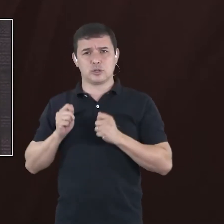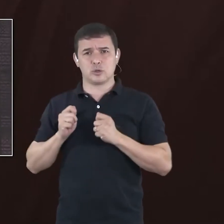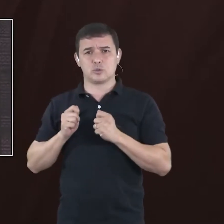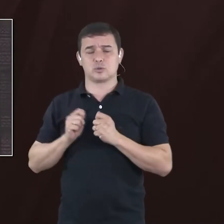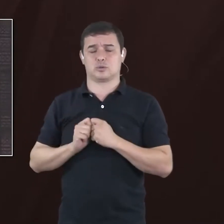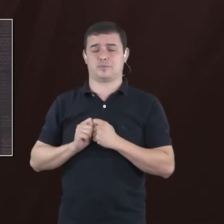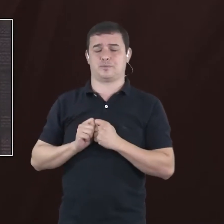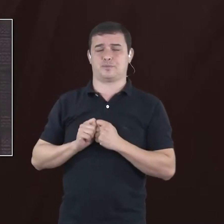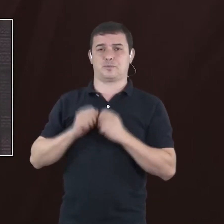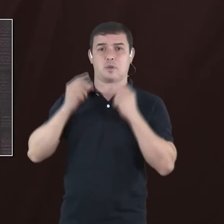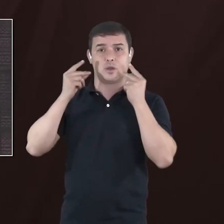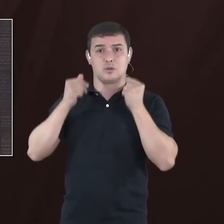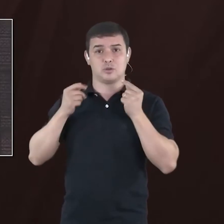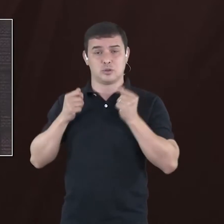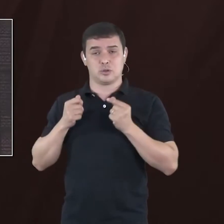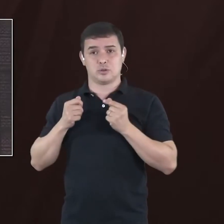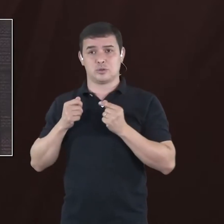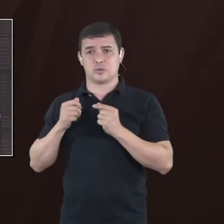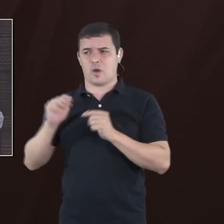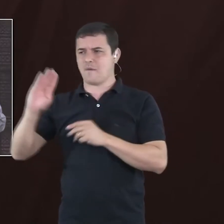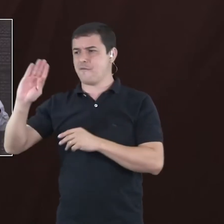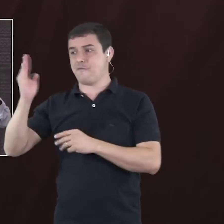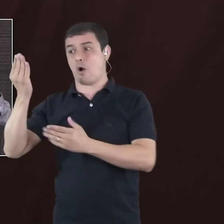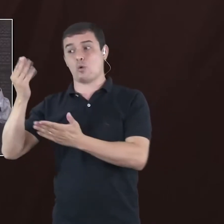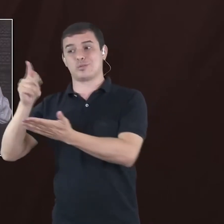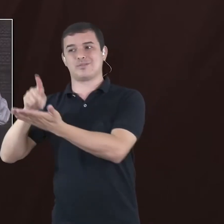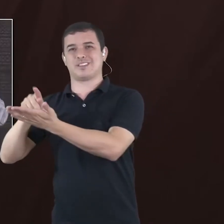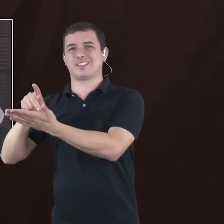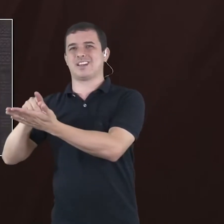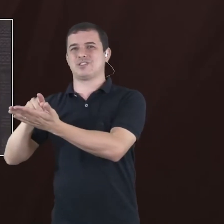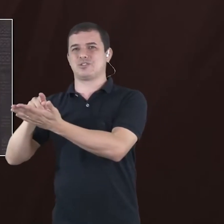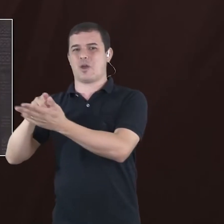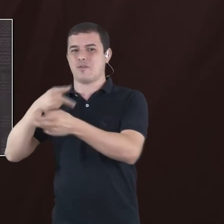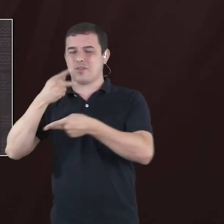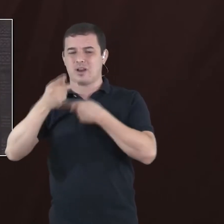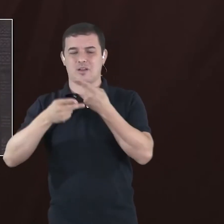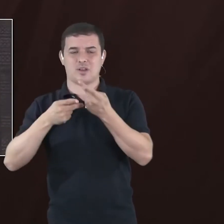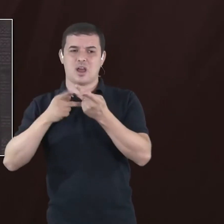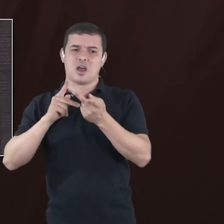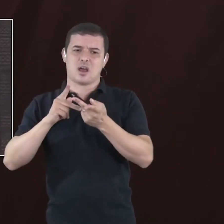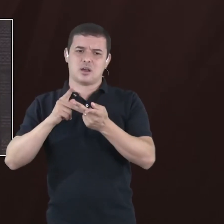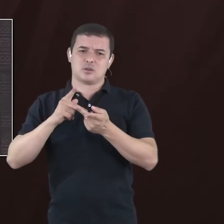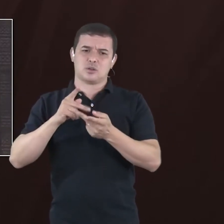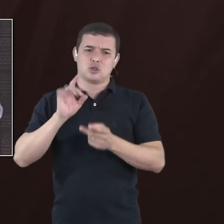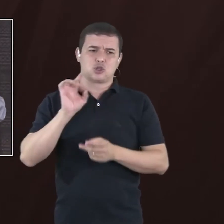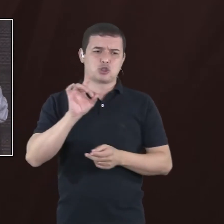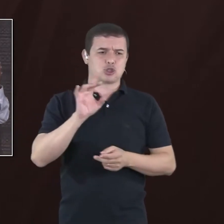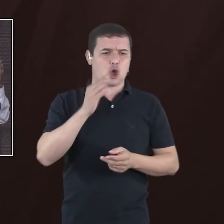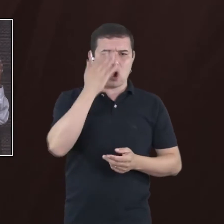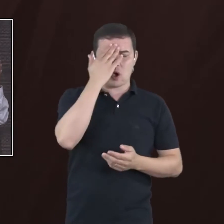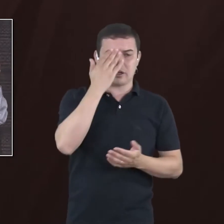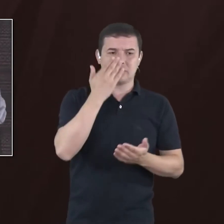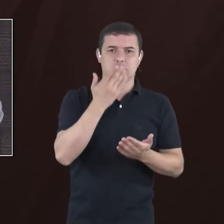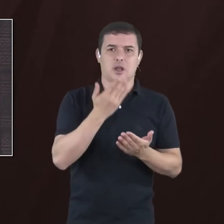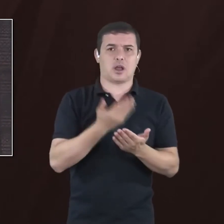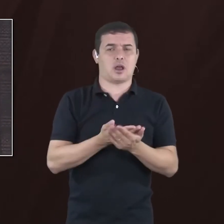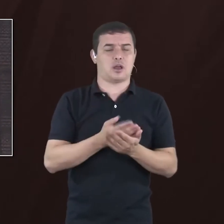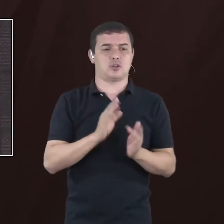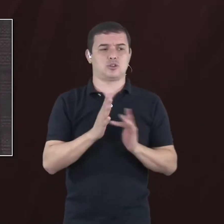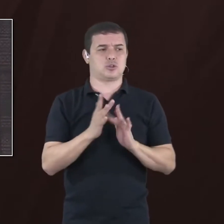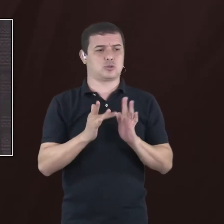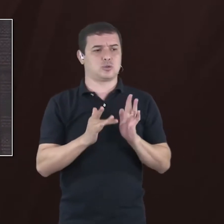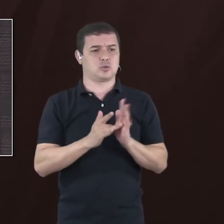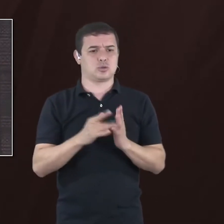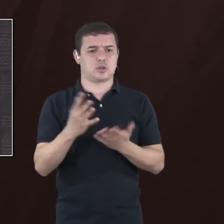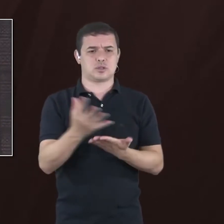uma inverdade, dizendo que não bastava crer em Jesus para ser salvo, era necessário a